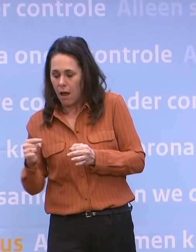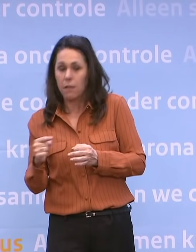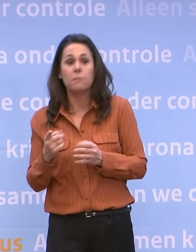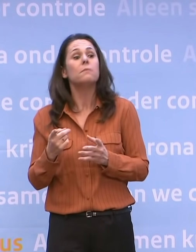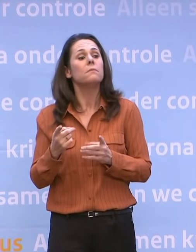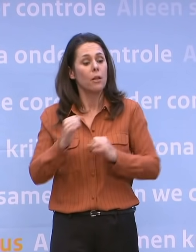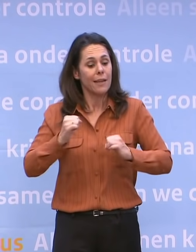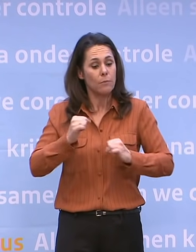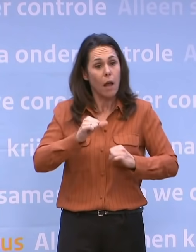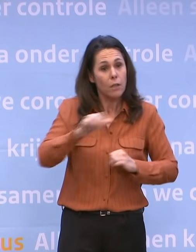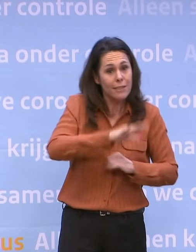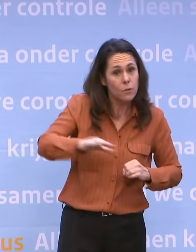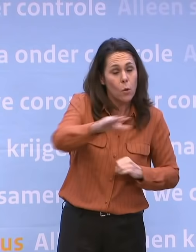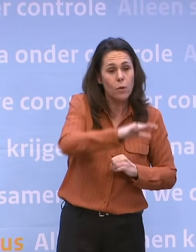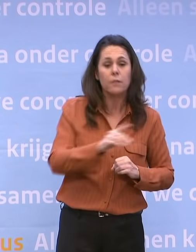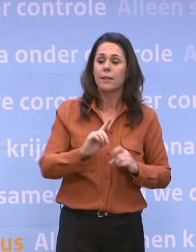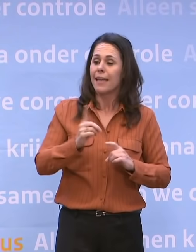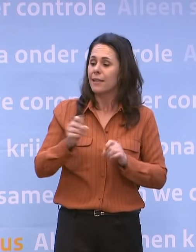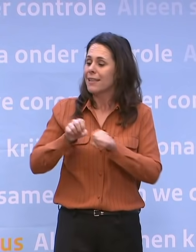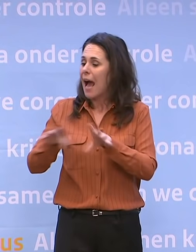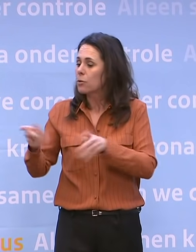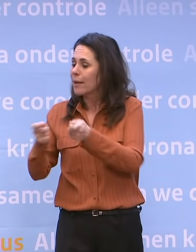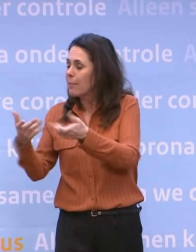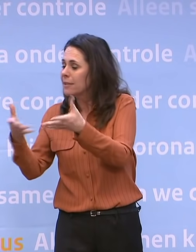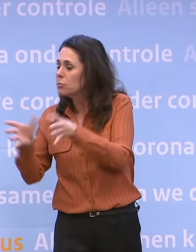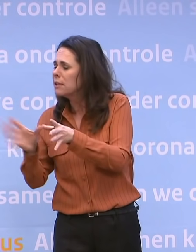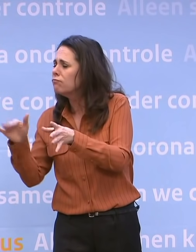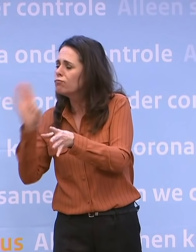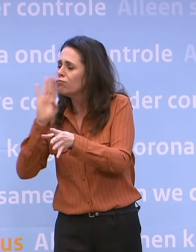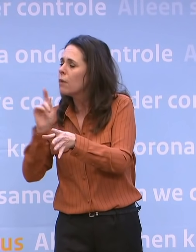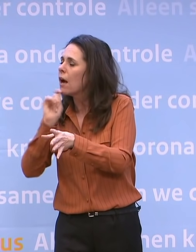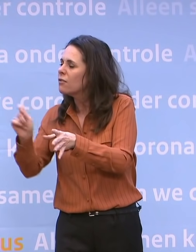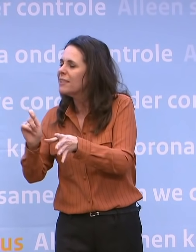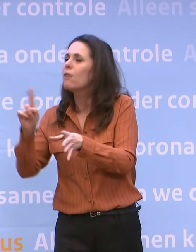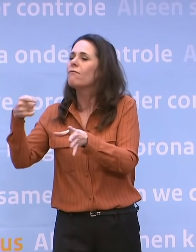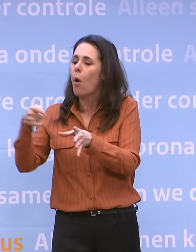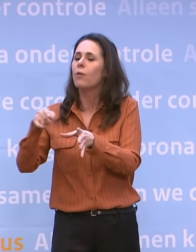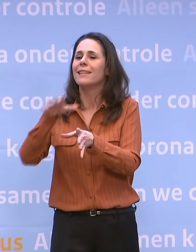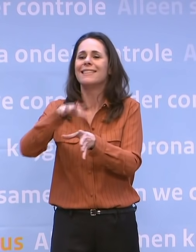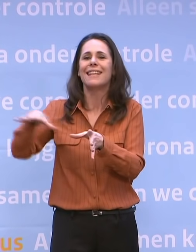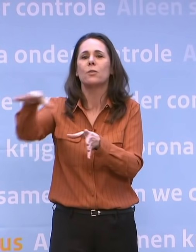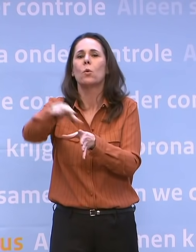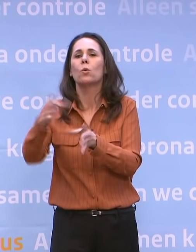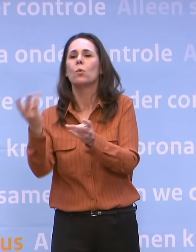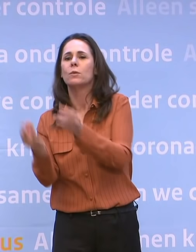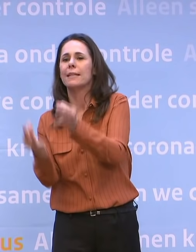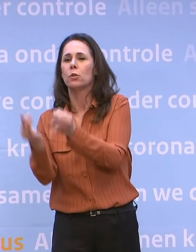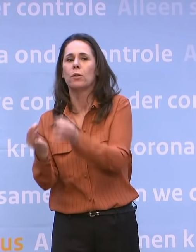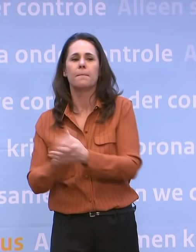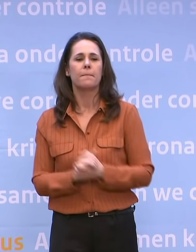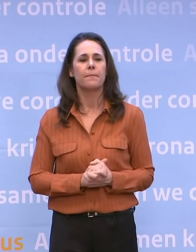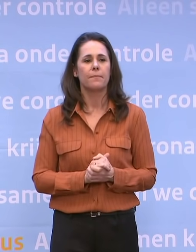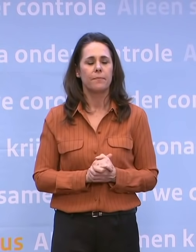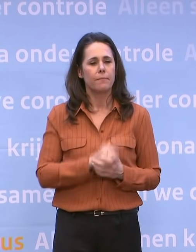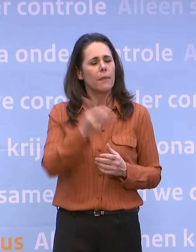wordt het eerstvolgende advies weer aan het Outbreak Management Team. Adviseer ons dan over die volgende sectoren. Ik heb nog een vraag